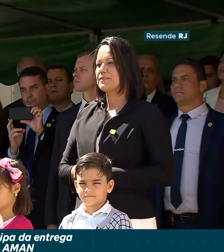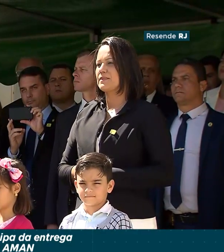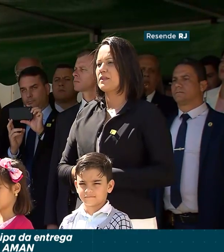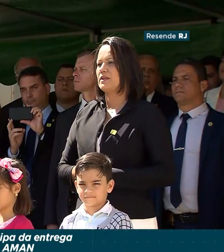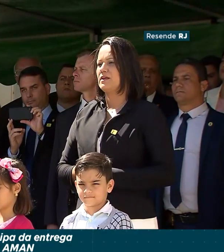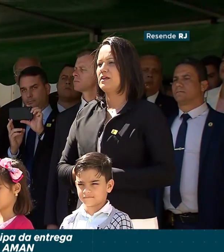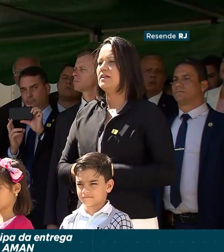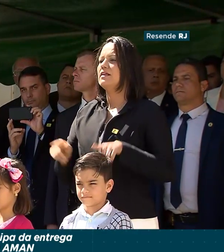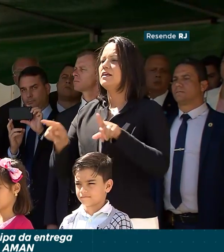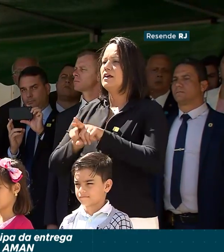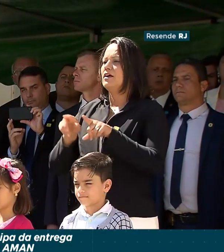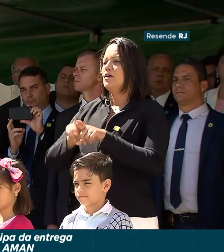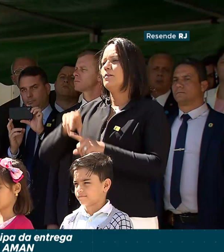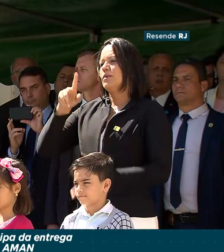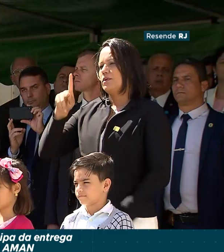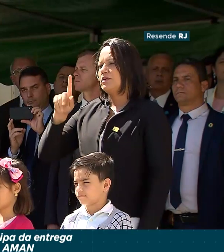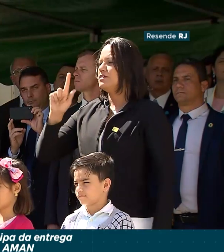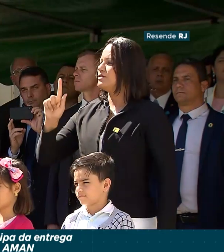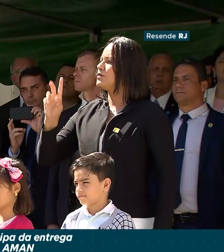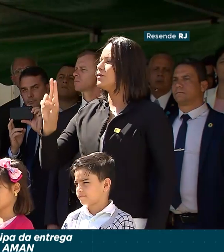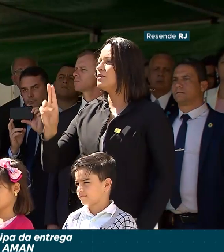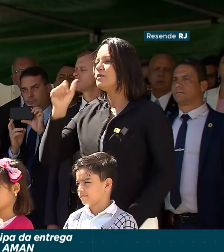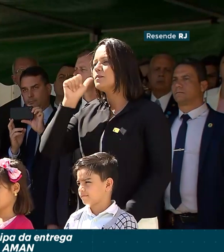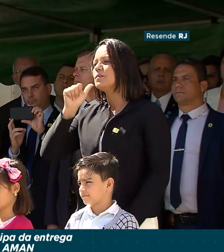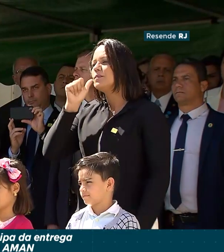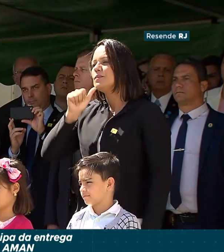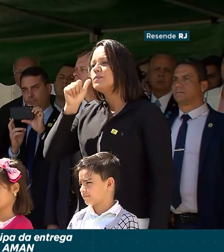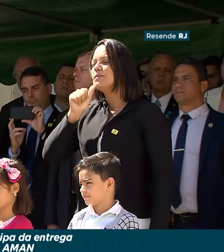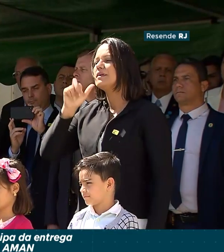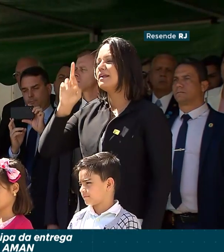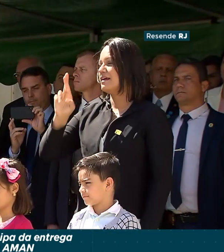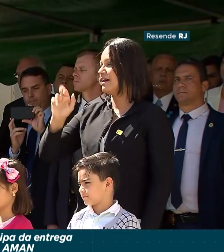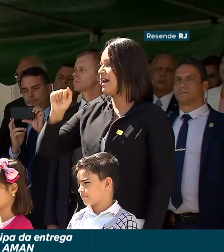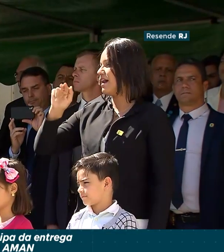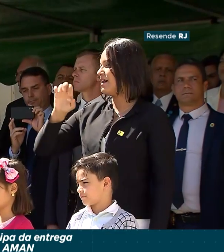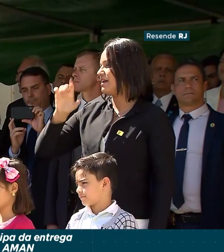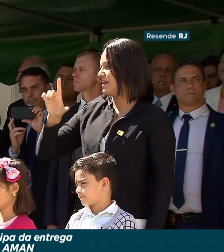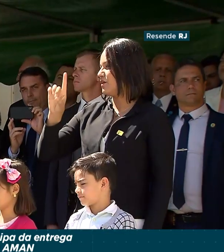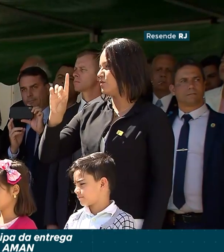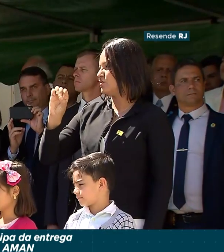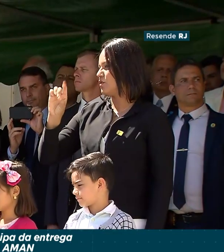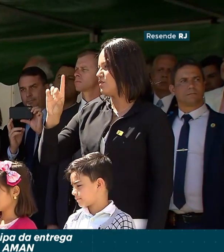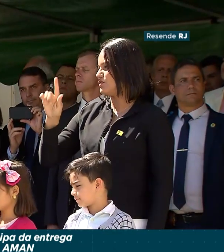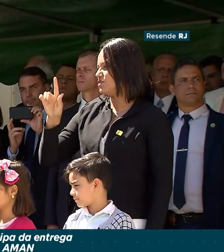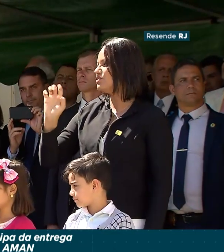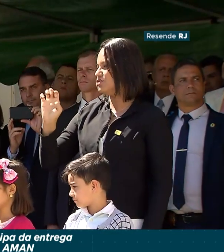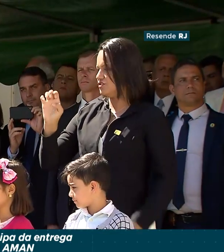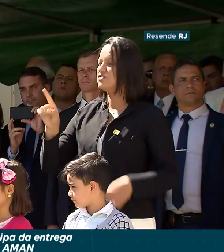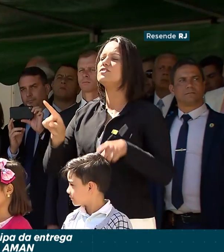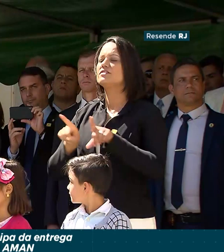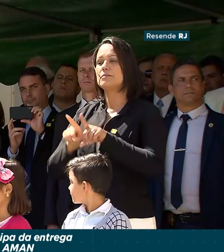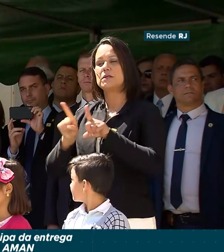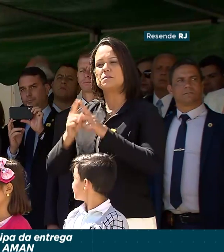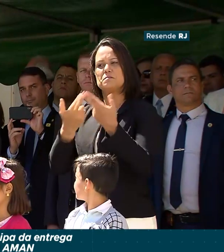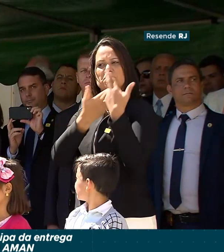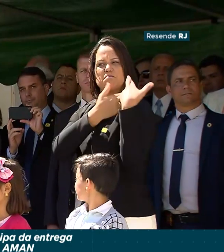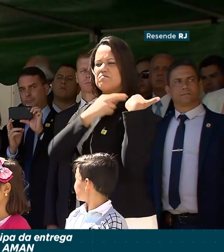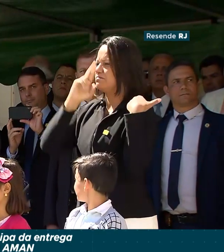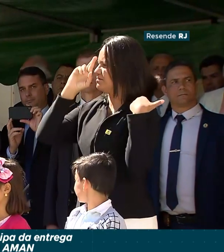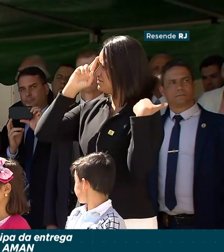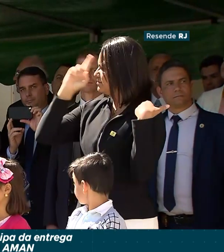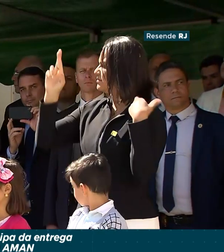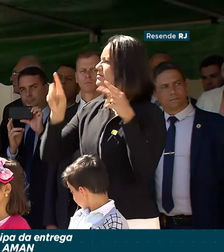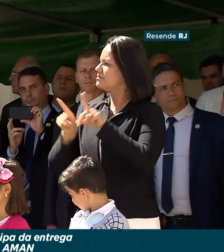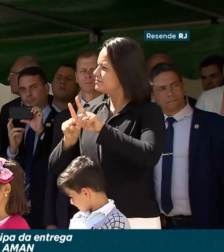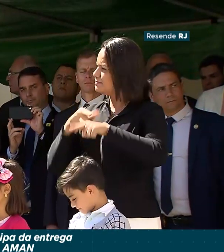da Procuradoria-Geral da União, senhora Raquel Dodge, as decisões de quem passa por uma